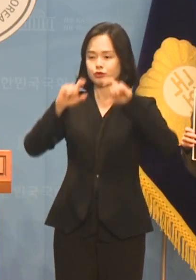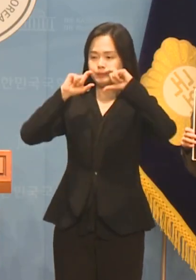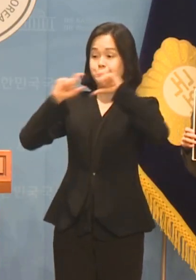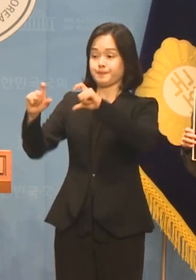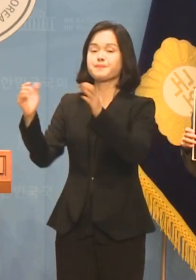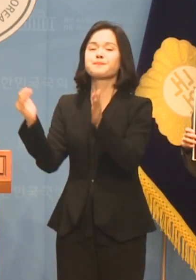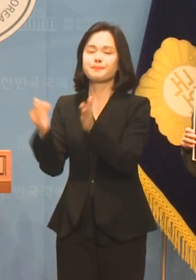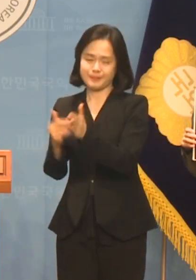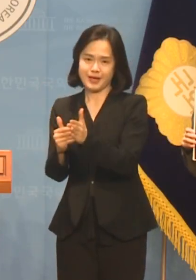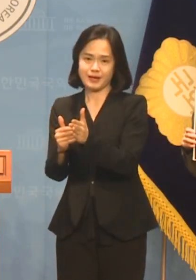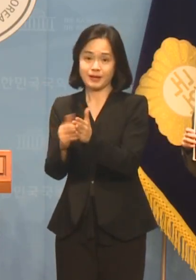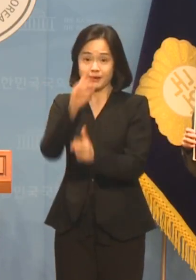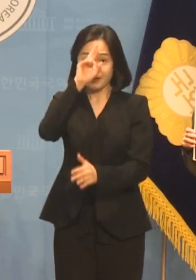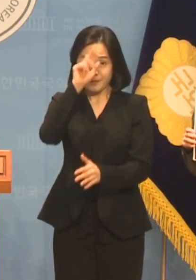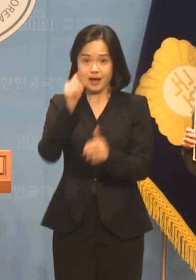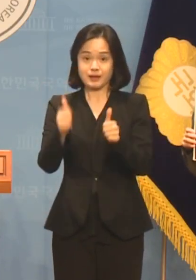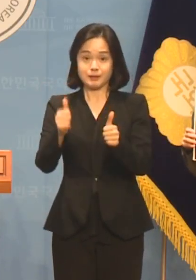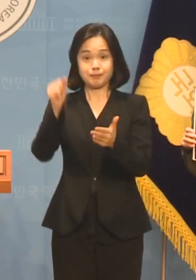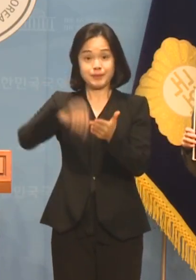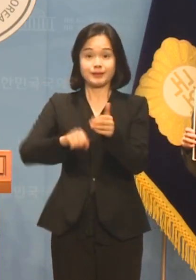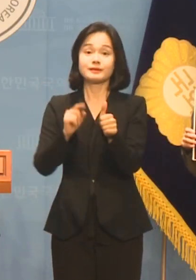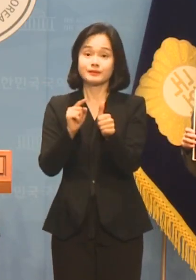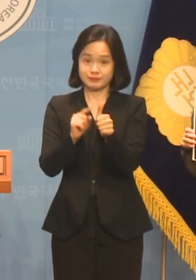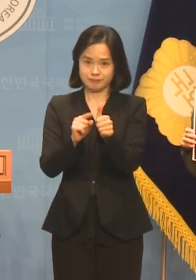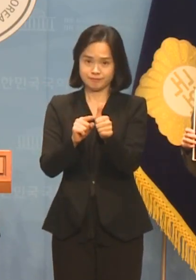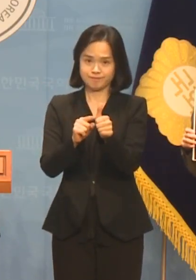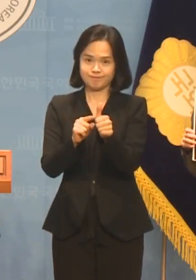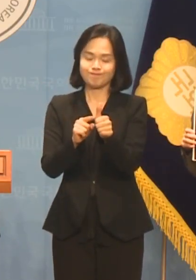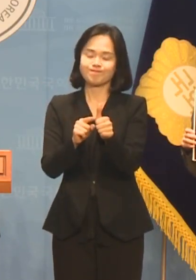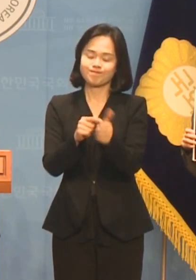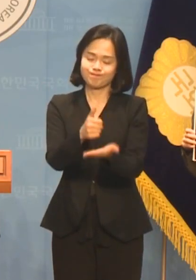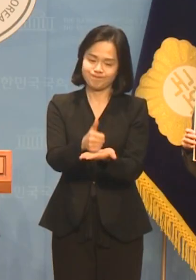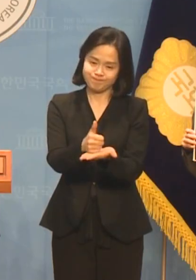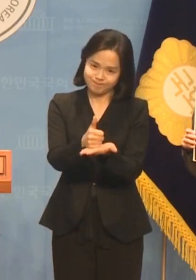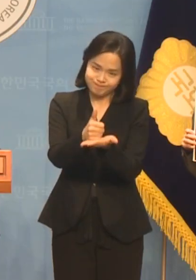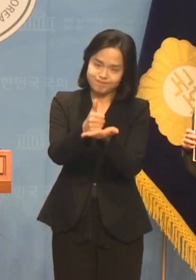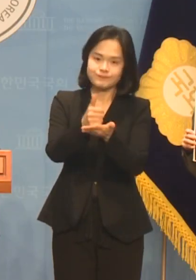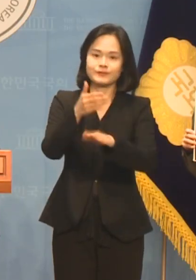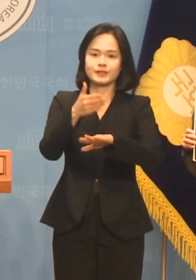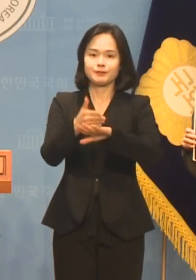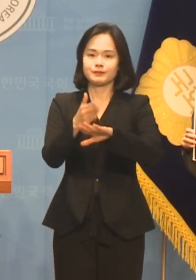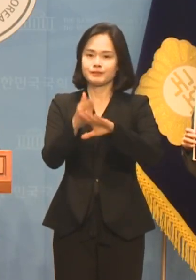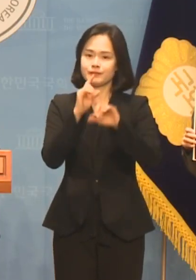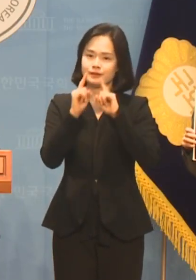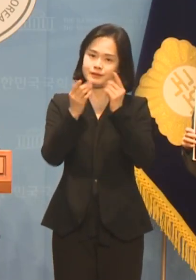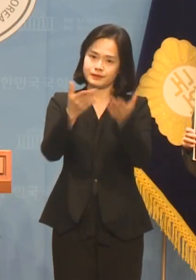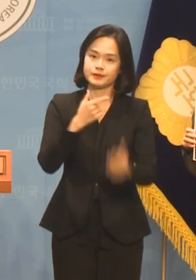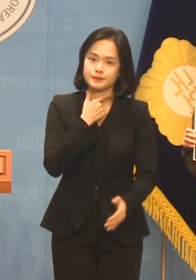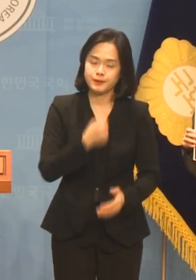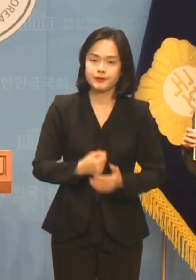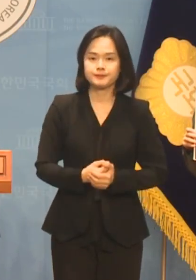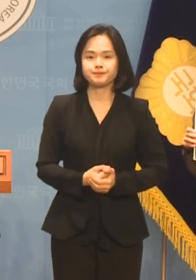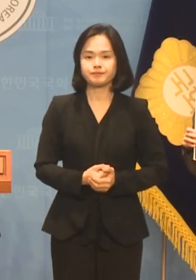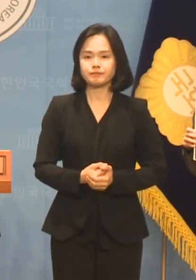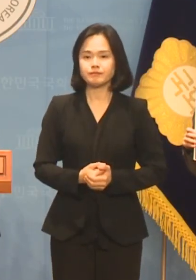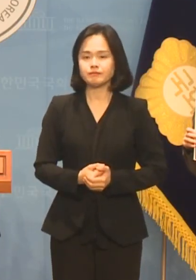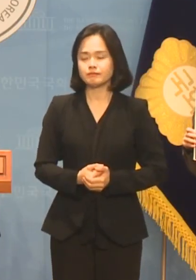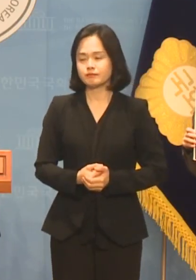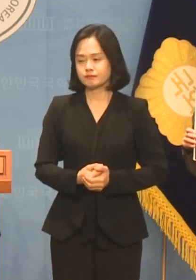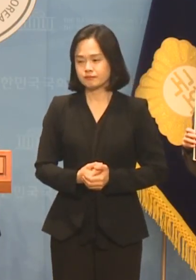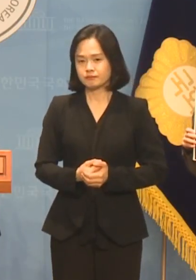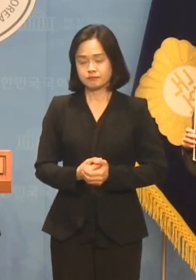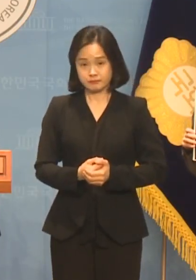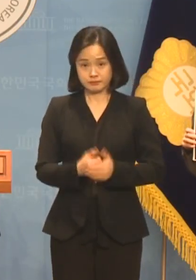해남지원 박현수 재판장께 경의를 표하며 잘못을 바로잡는 데 수십 년이